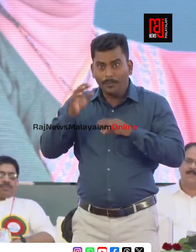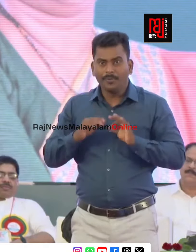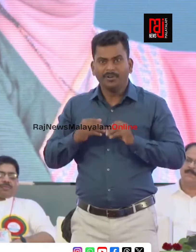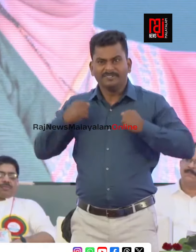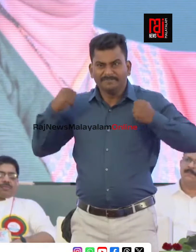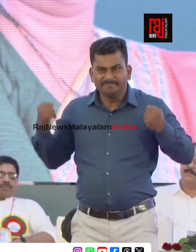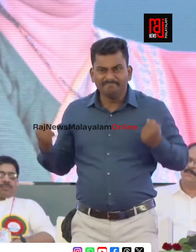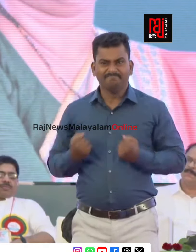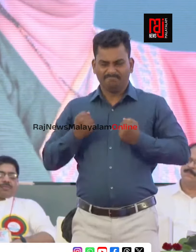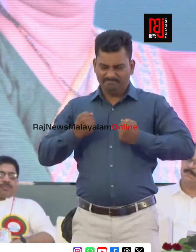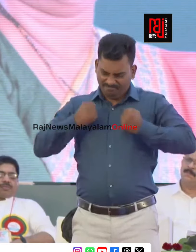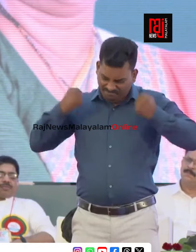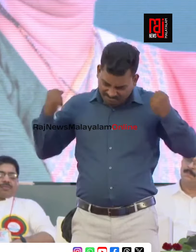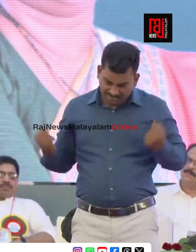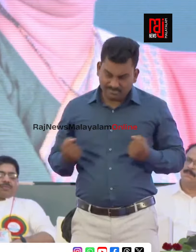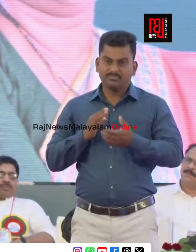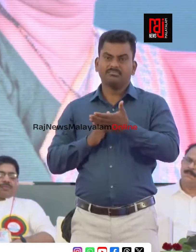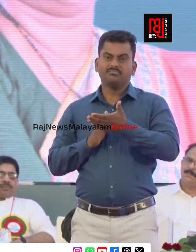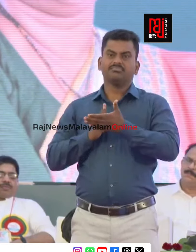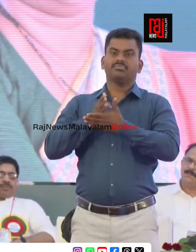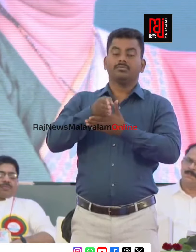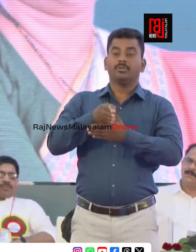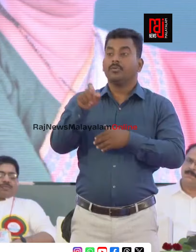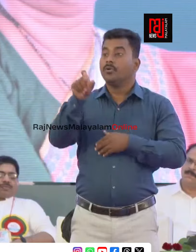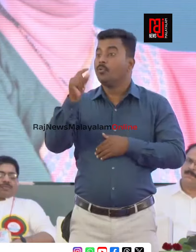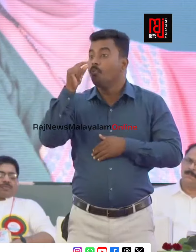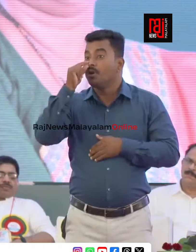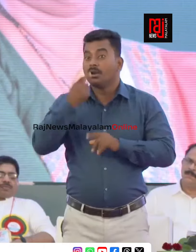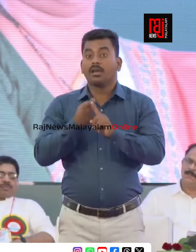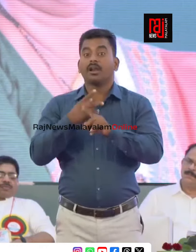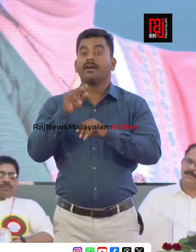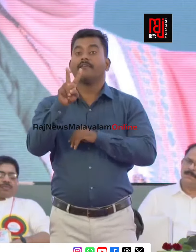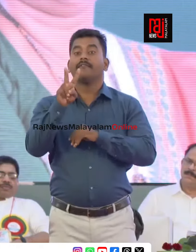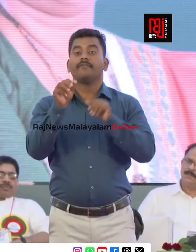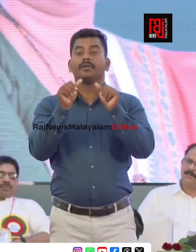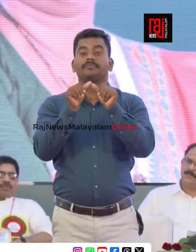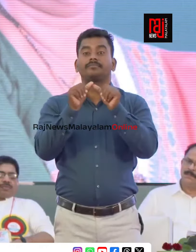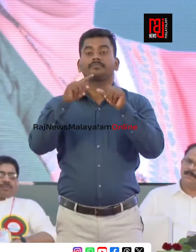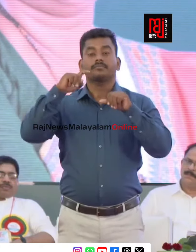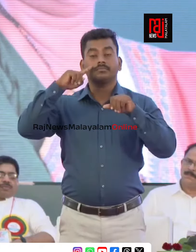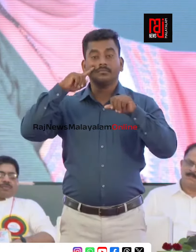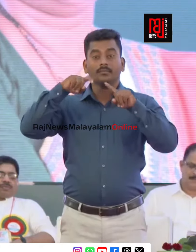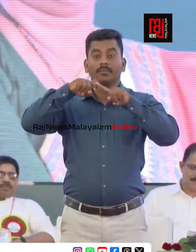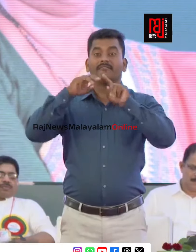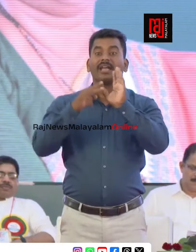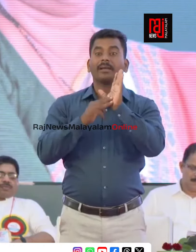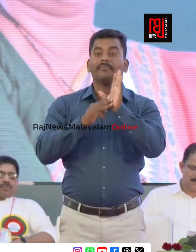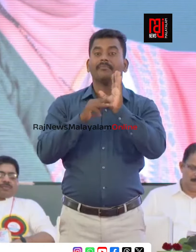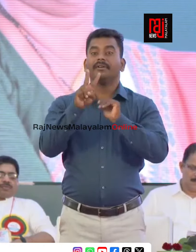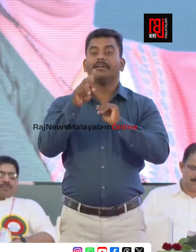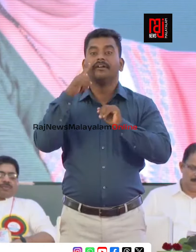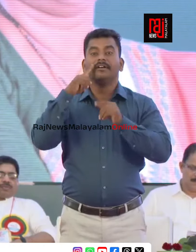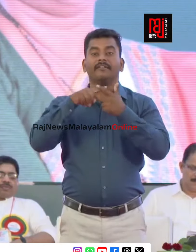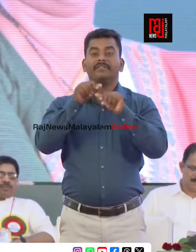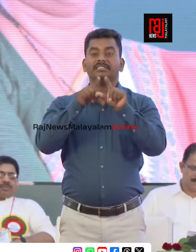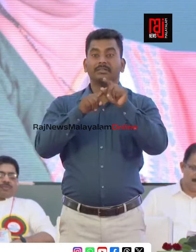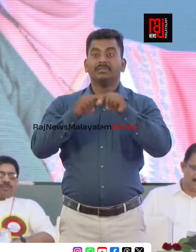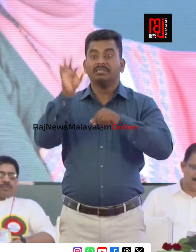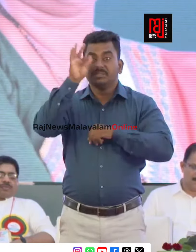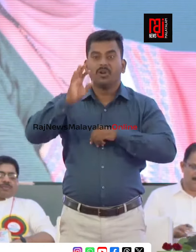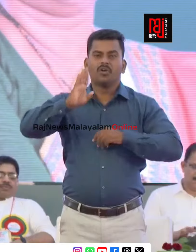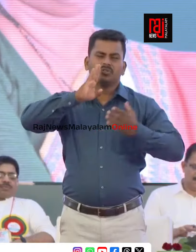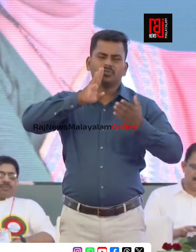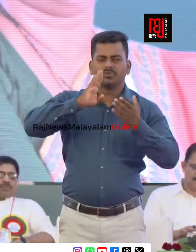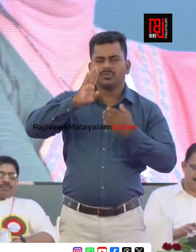കേരളത്തിലെടുത്താൽ വൈക്കൽ ലക്ഷ്മിയുണ്ട്, ഗിന്നസ് ബുക്കുണ്ട്, അങ്ങനെ എത്രയോ